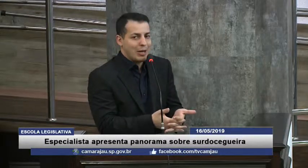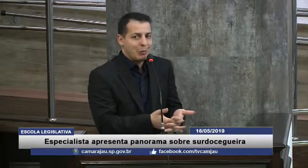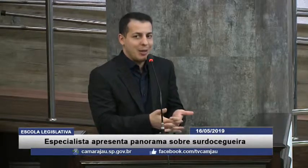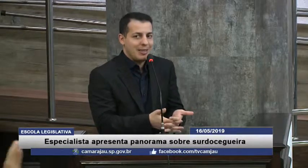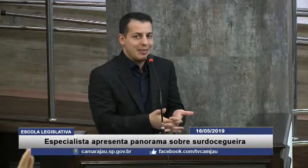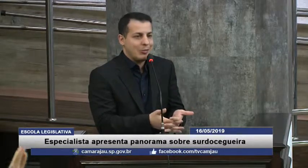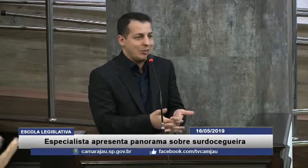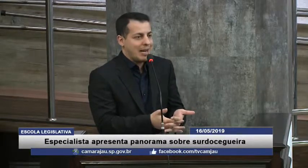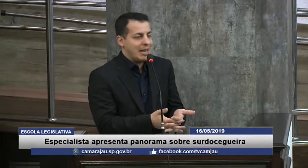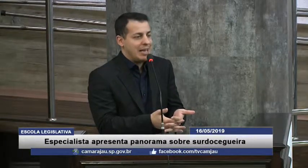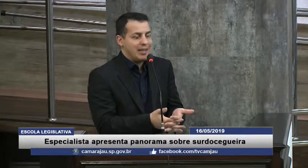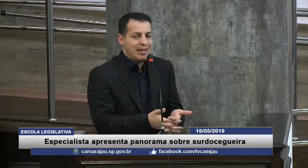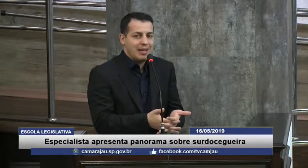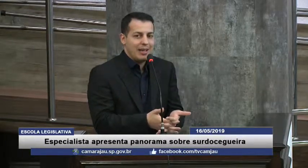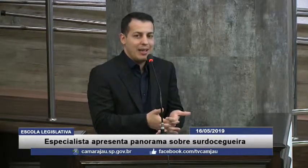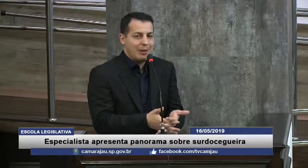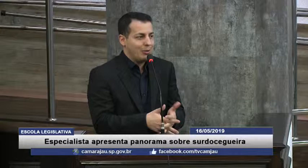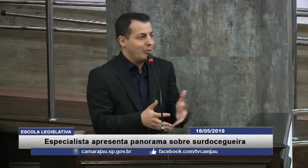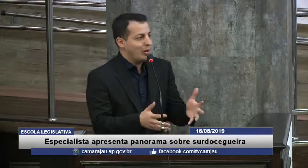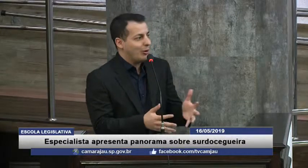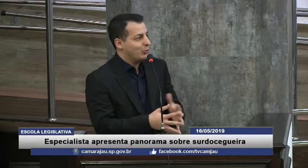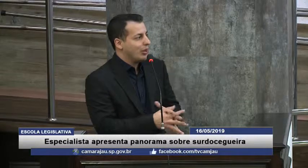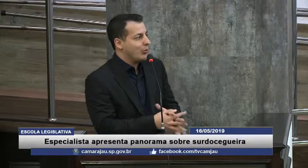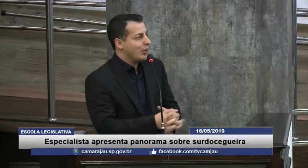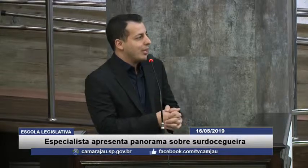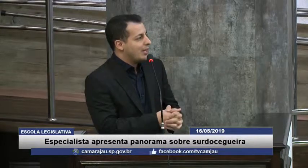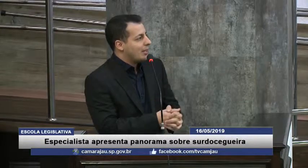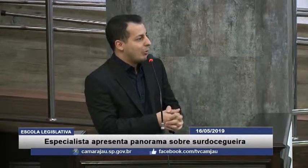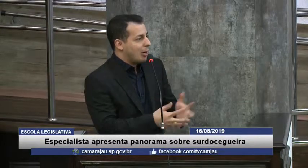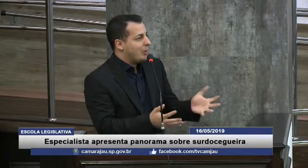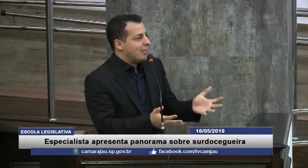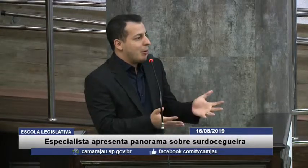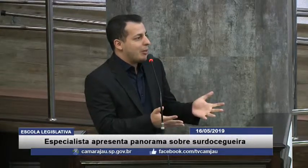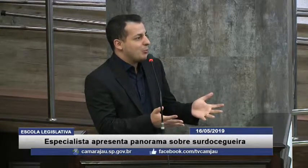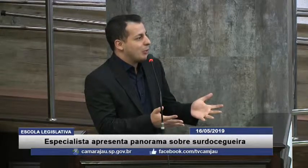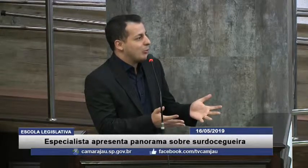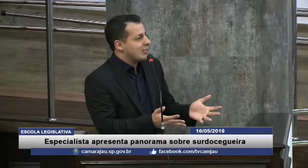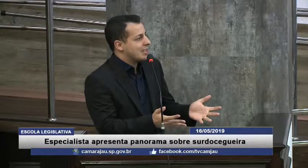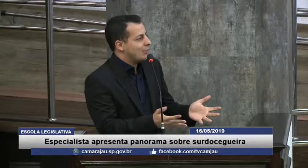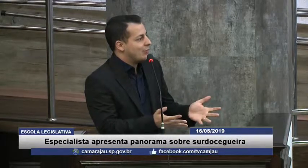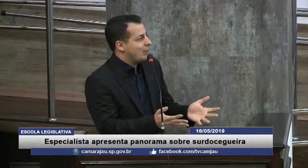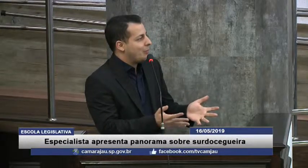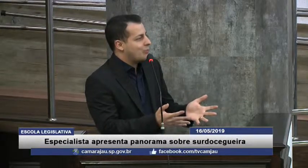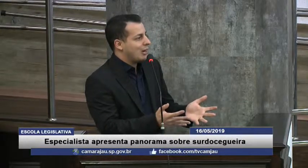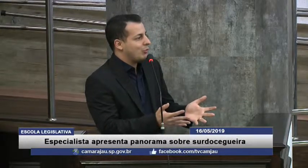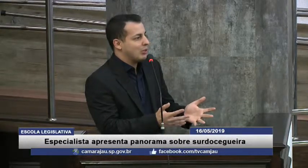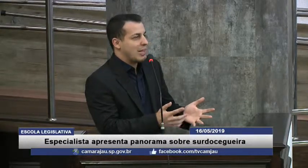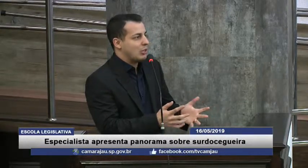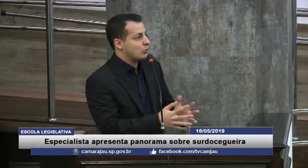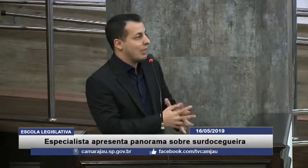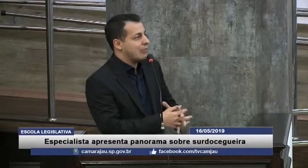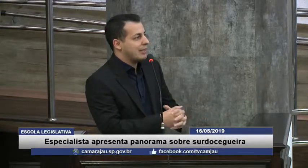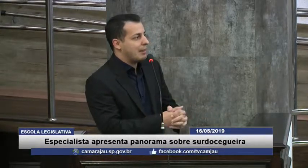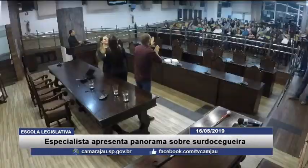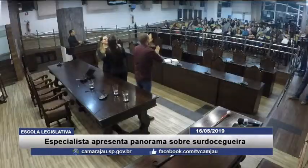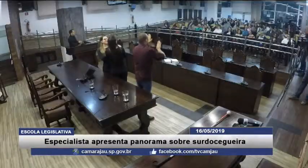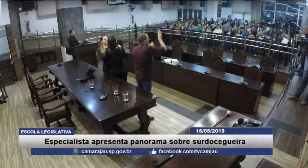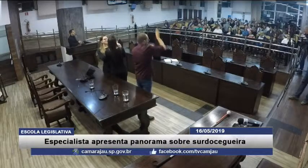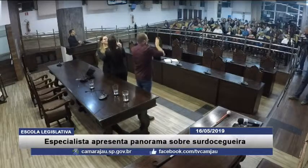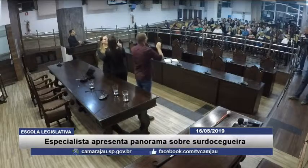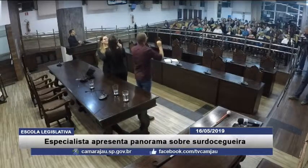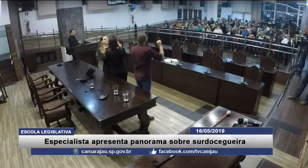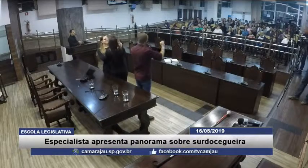evento fora do país, na Austrália, no final do ano. Eu quero abrir então para as perguntas, quem tiver pode ficar à vontade, é só levantar a